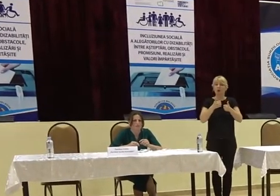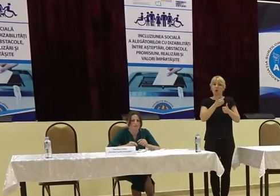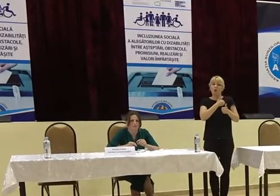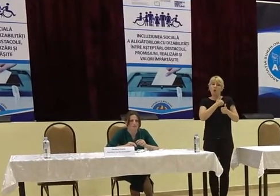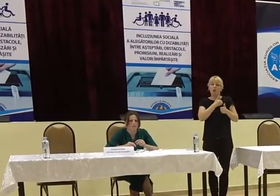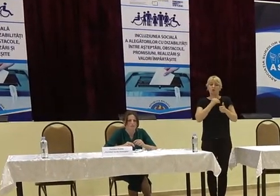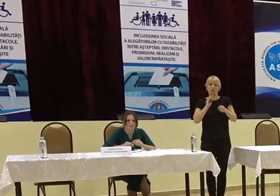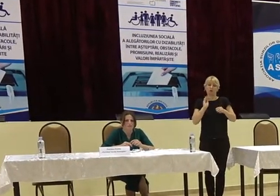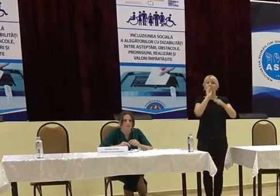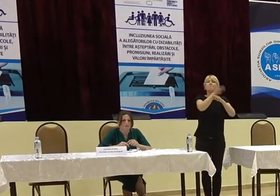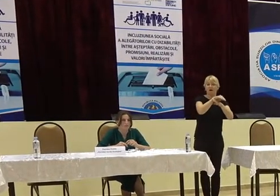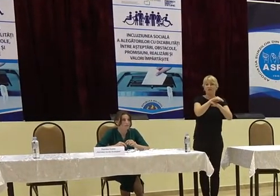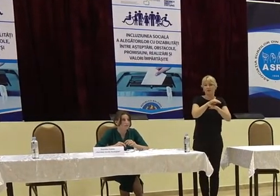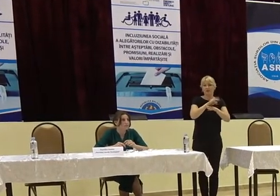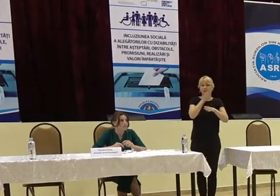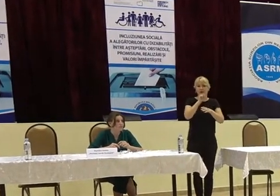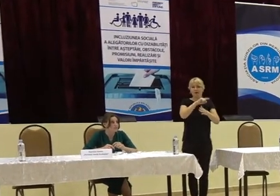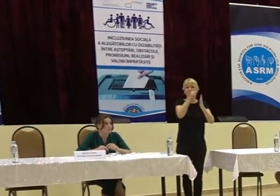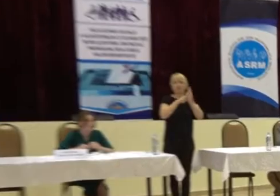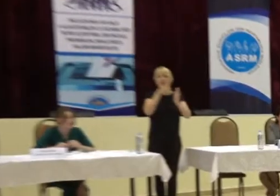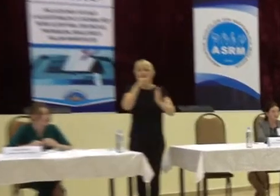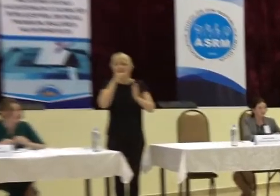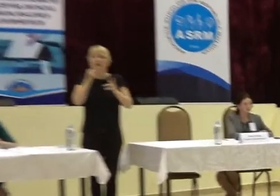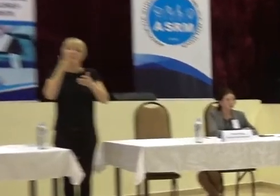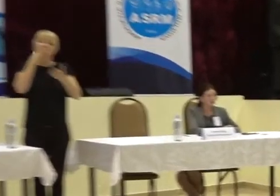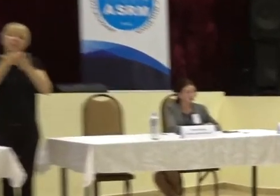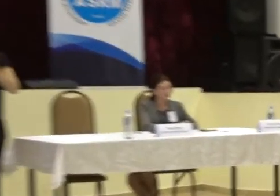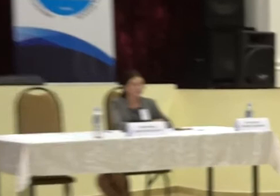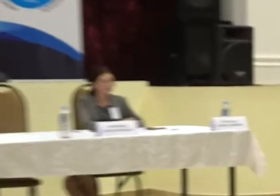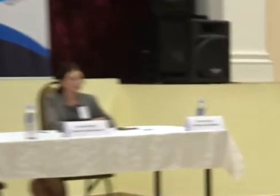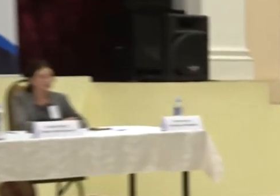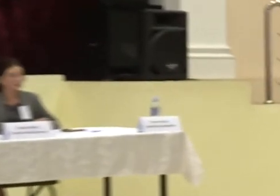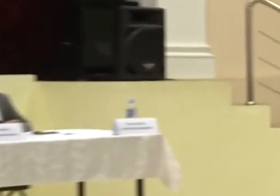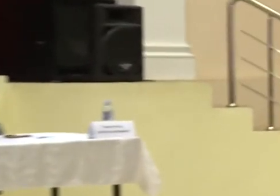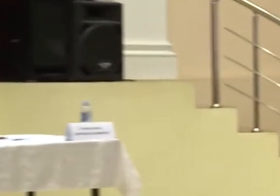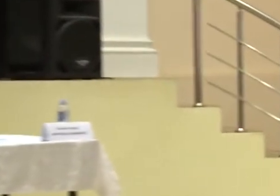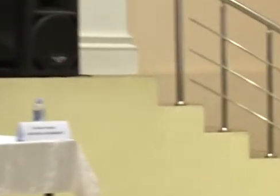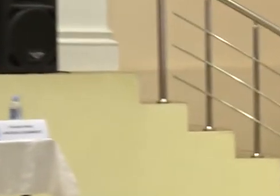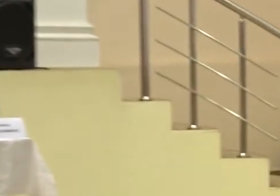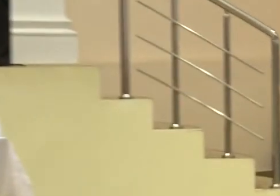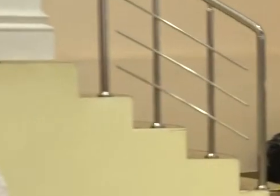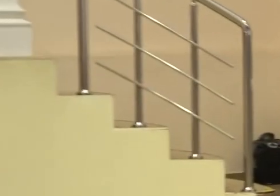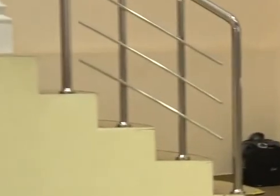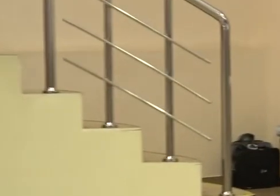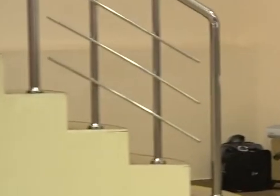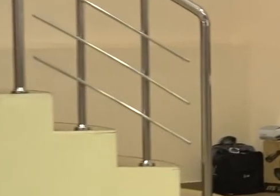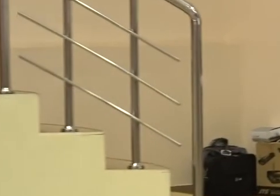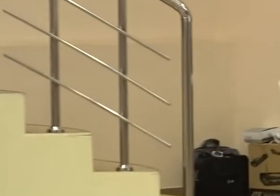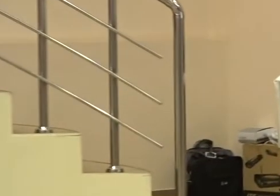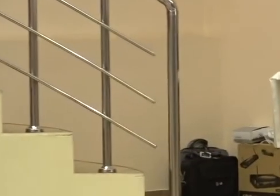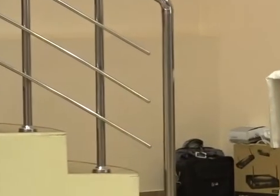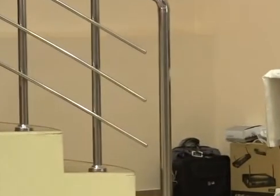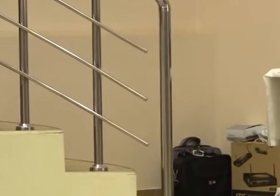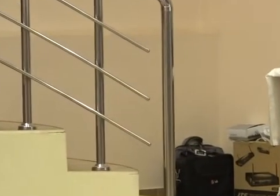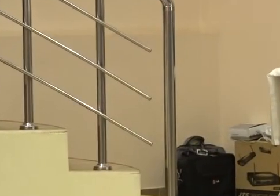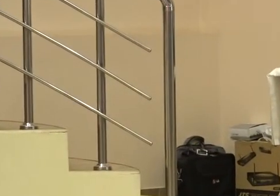vină cu completări sau cu o altă părere, va avea la dispoziție 30 de minute, de secunde pentru